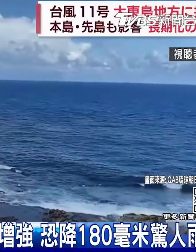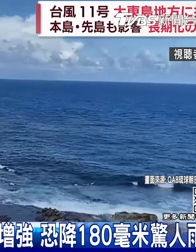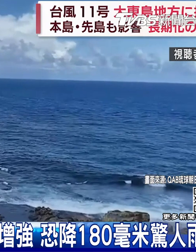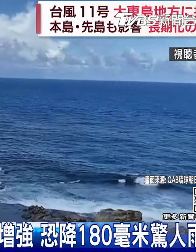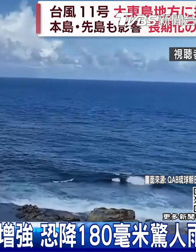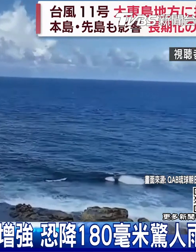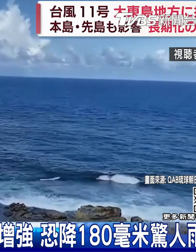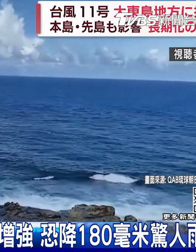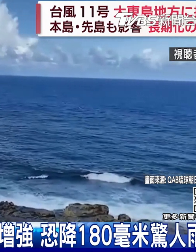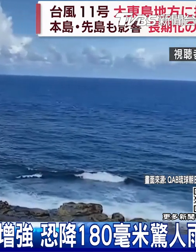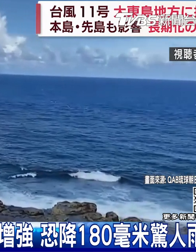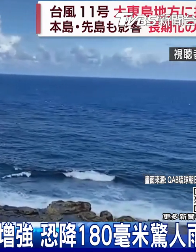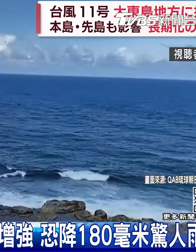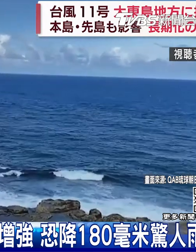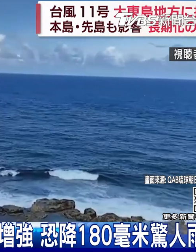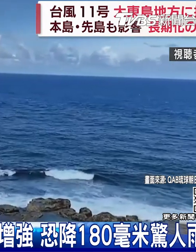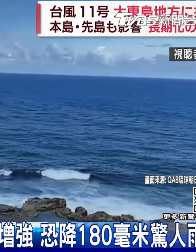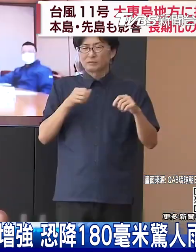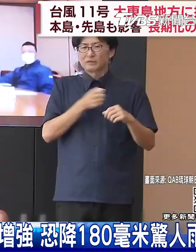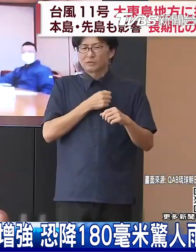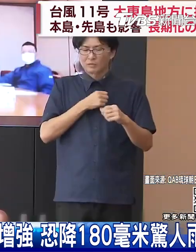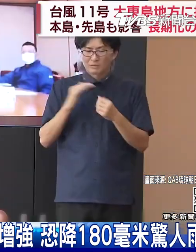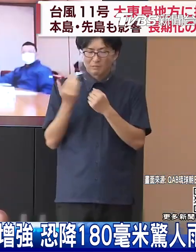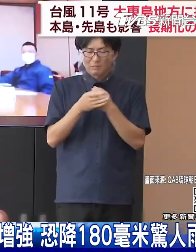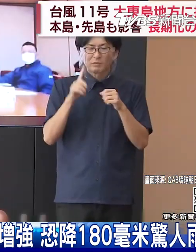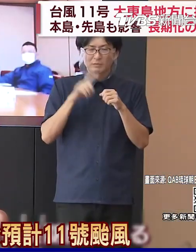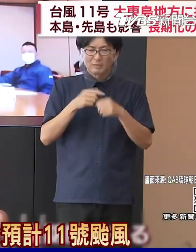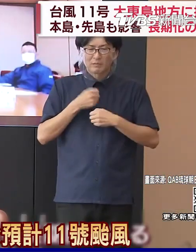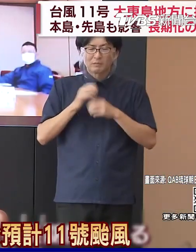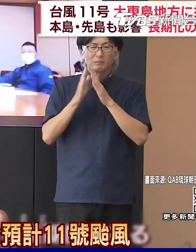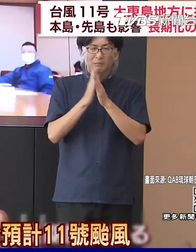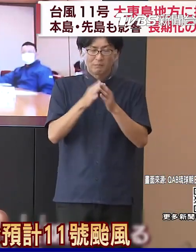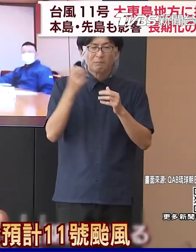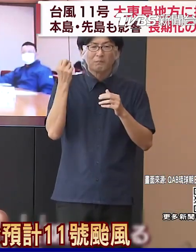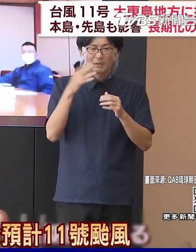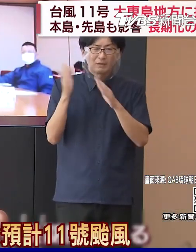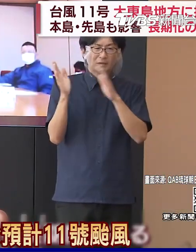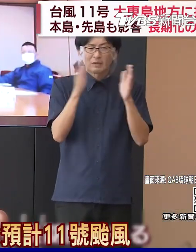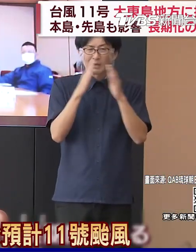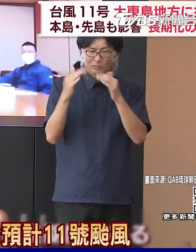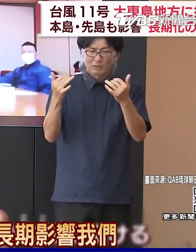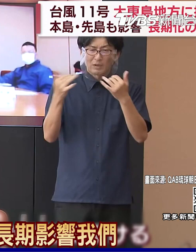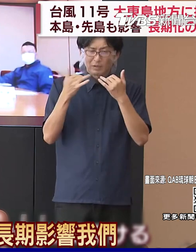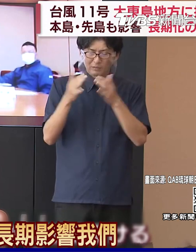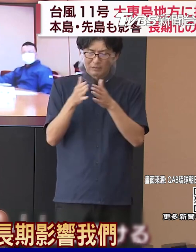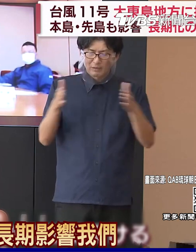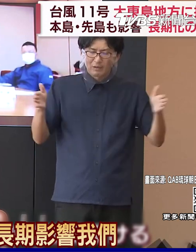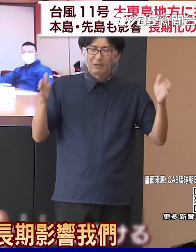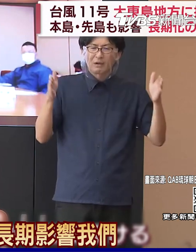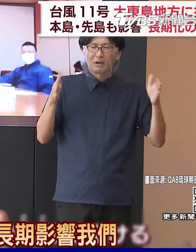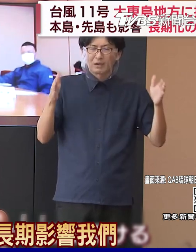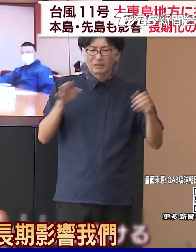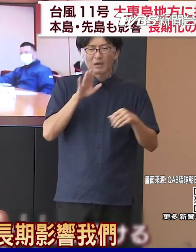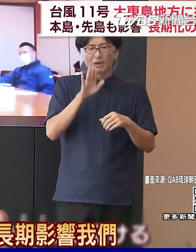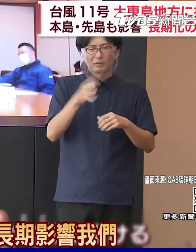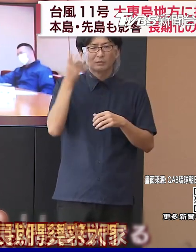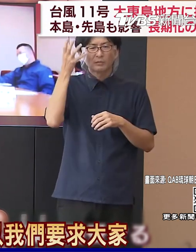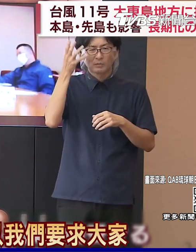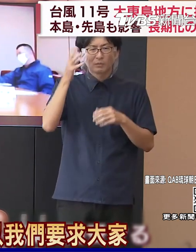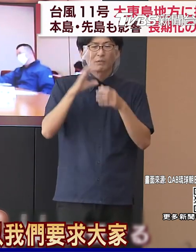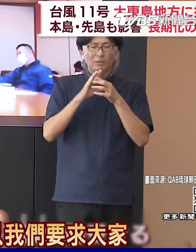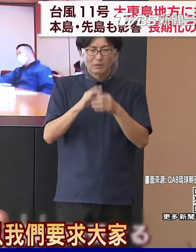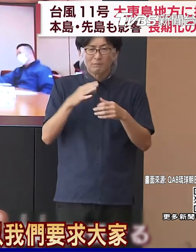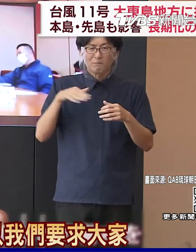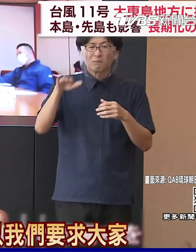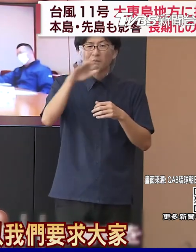来1小时180毫米的惊人雨量。 台风11号の影響を長期間受けることになる見込みであることから、皆様